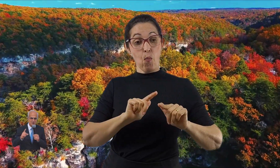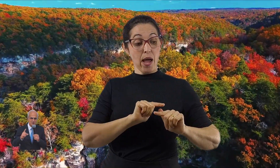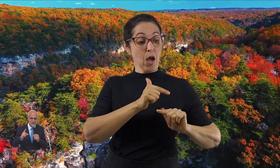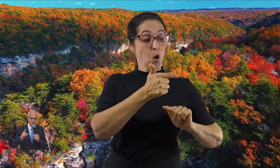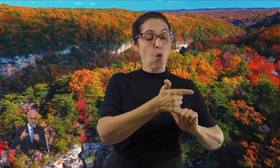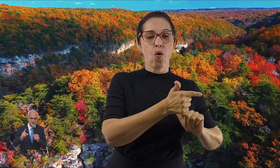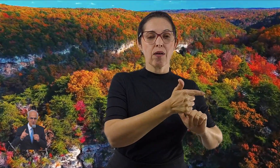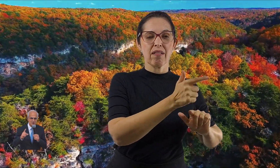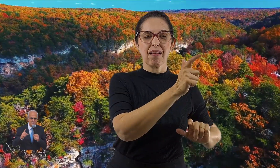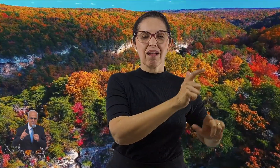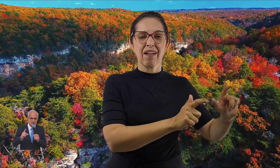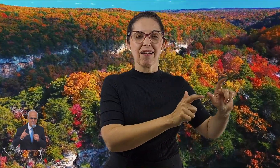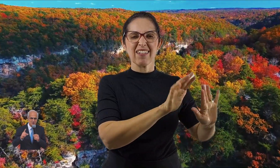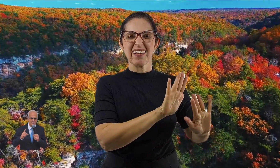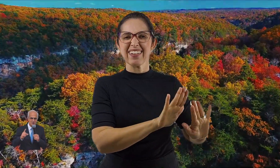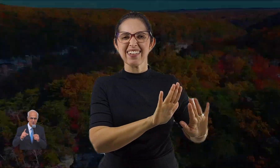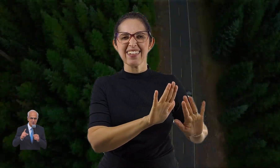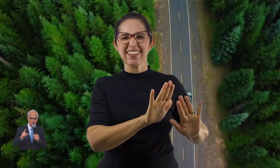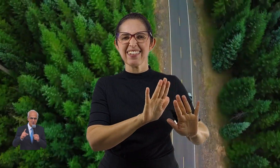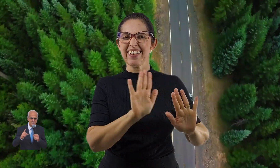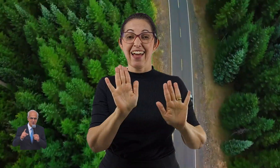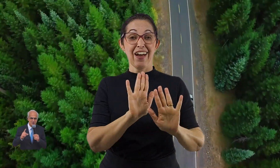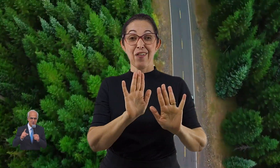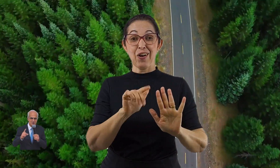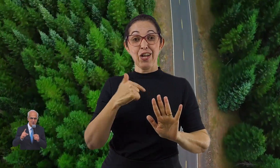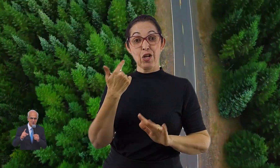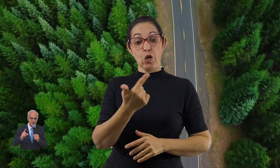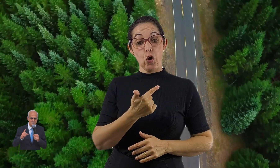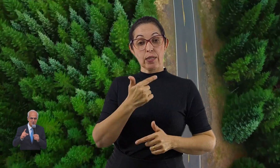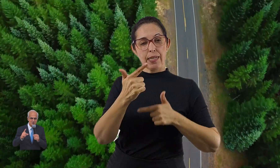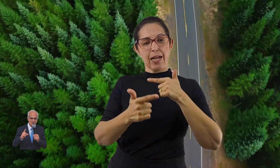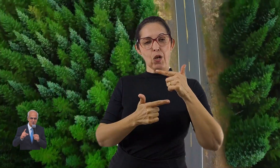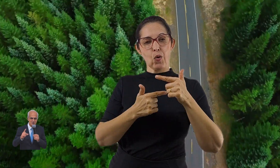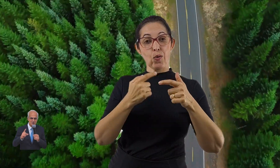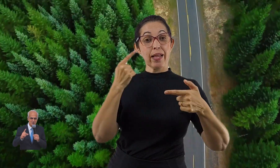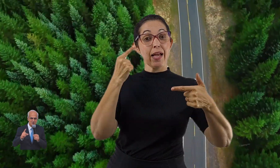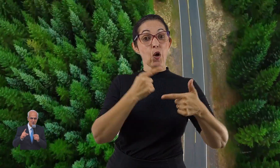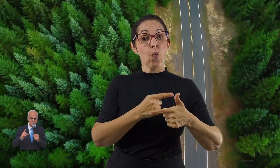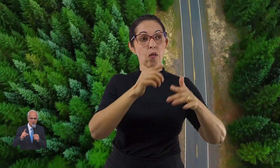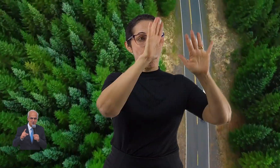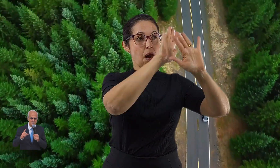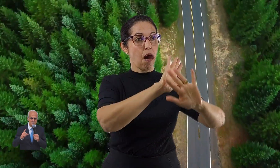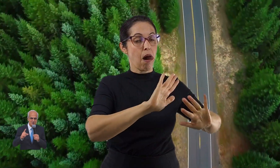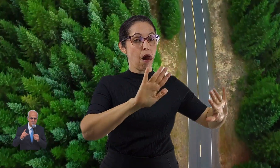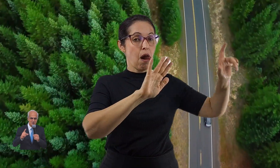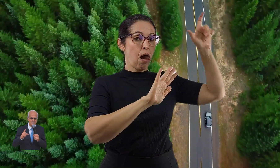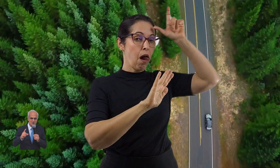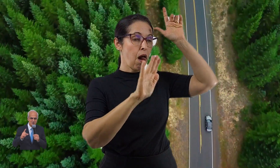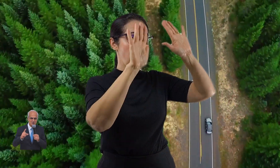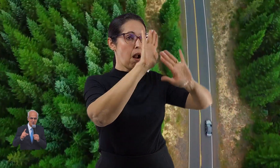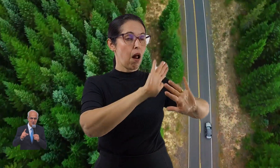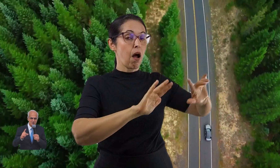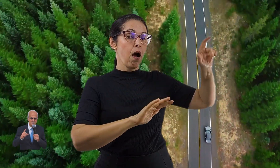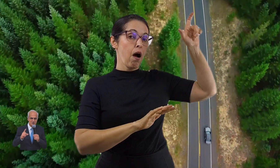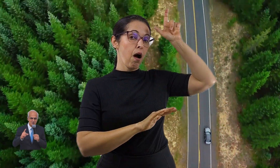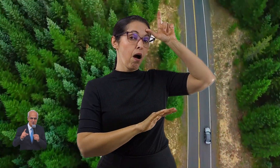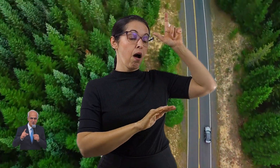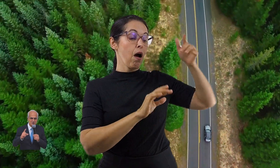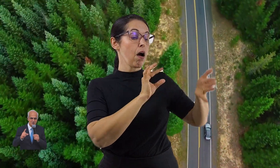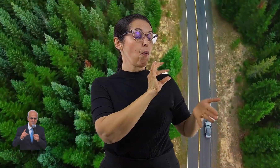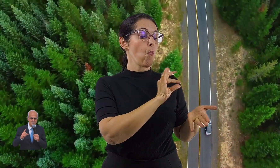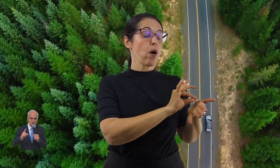nossa luta é contra as hostes espirituais da maldade que povoam as regiões celestiais. De um inimigo que a palavra de